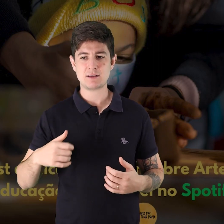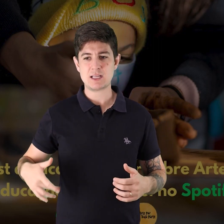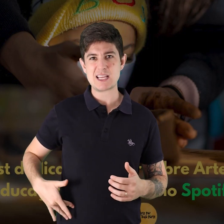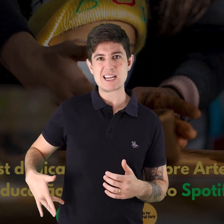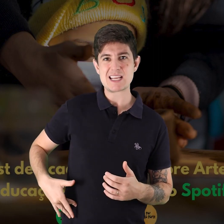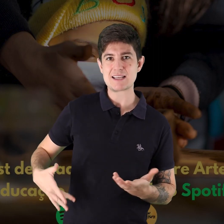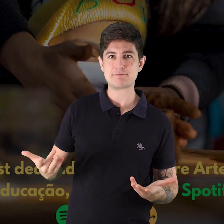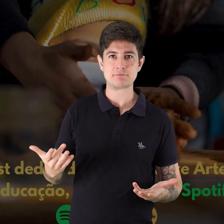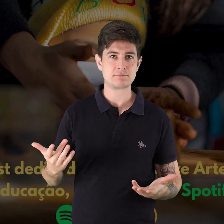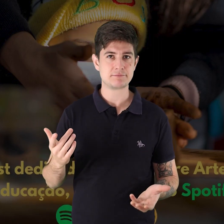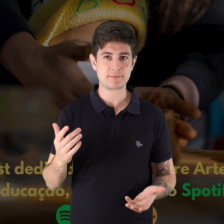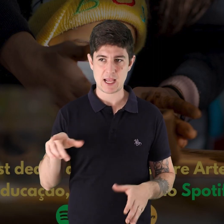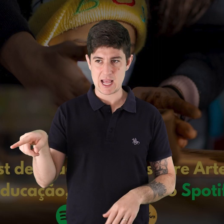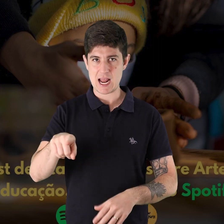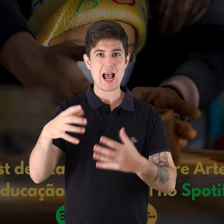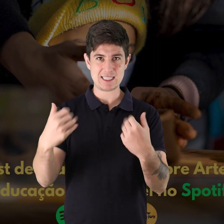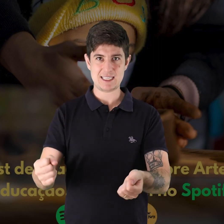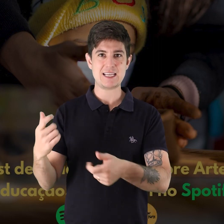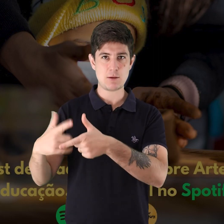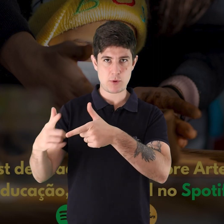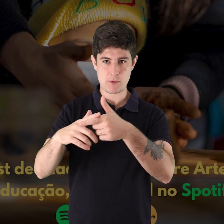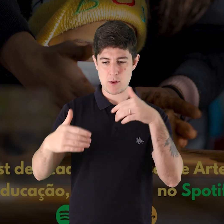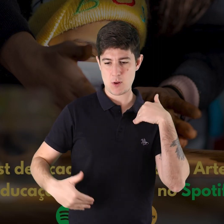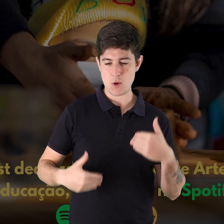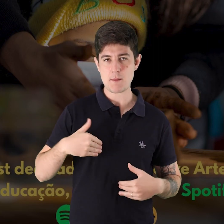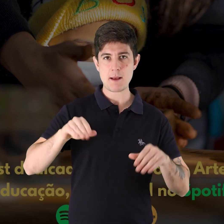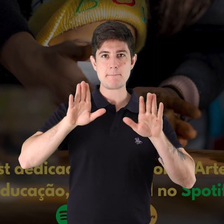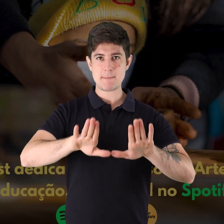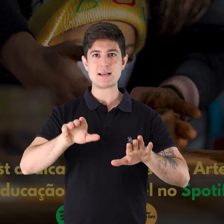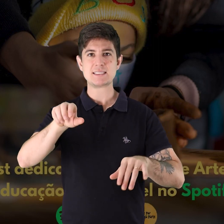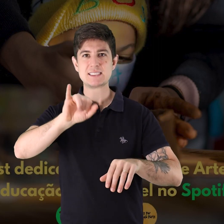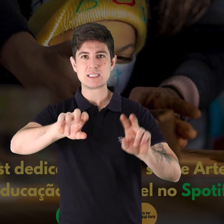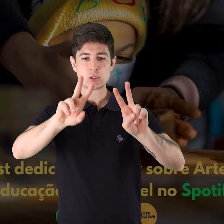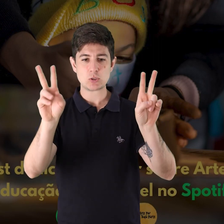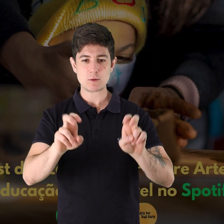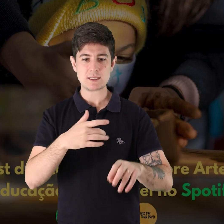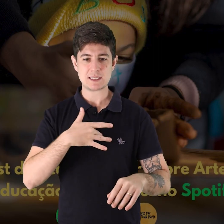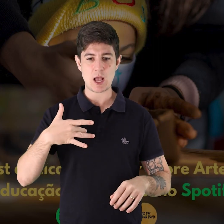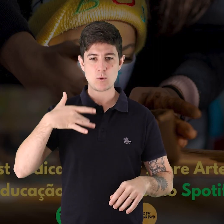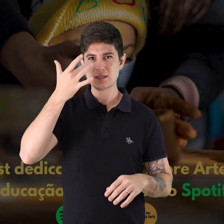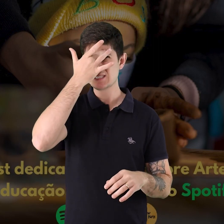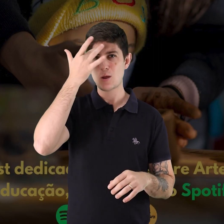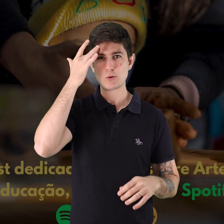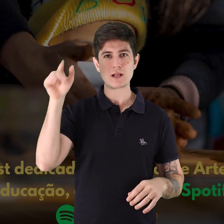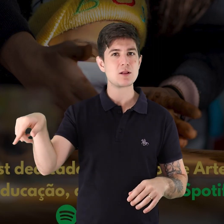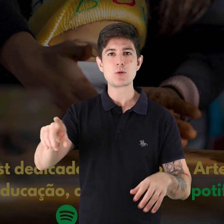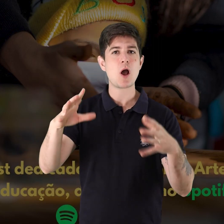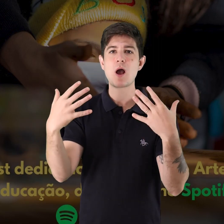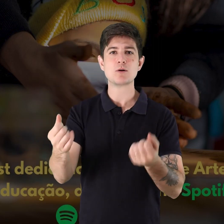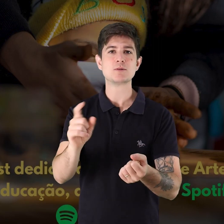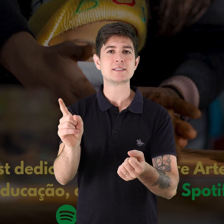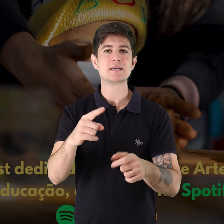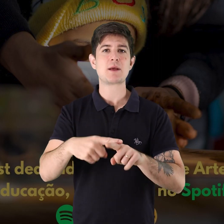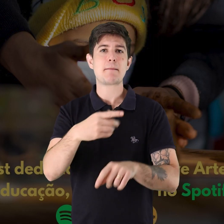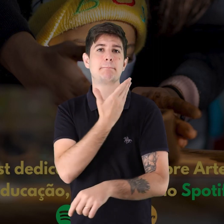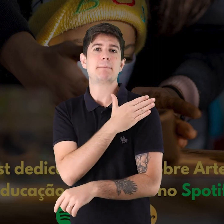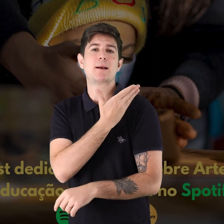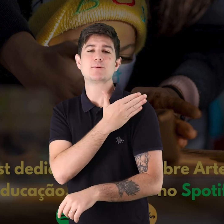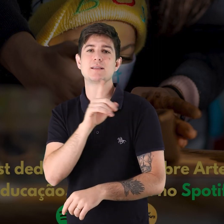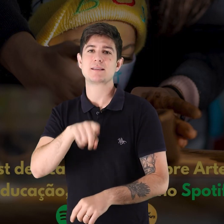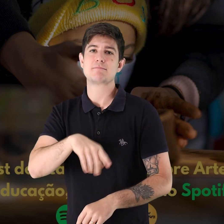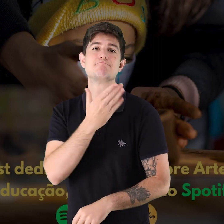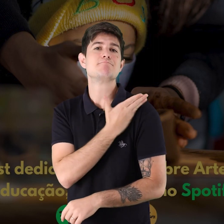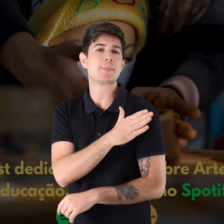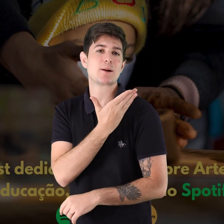rim, aceitam você ter tido qualquer outro problema físico, mas quando se trata da saúde mental,